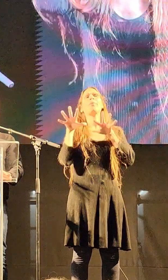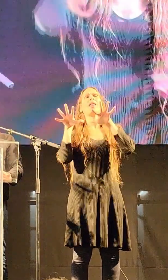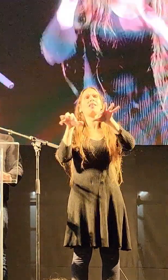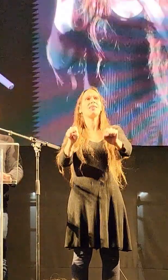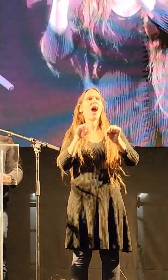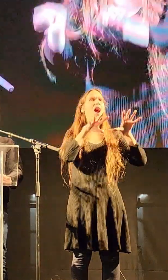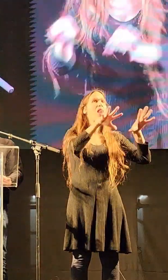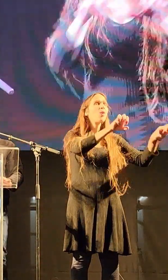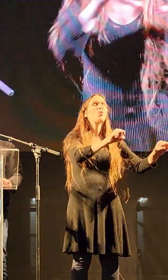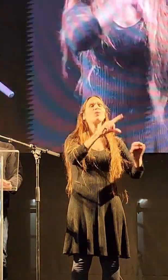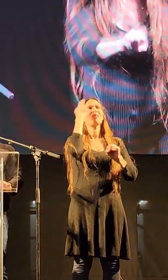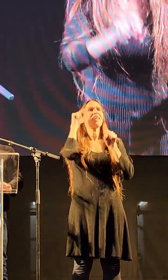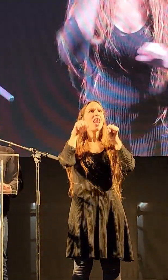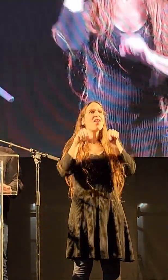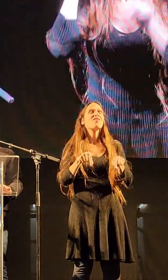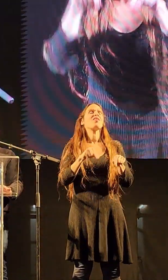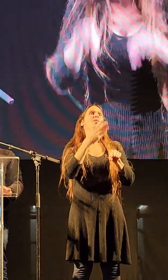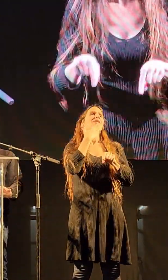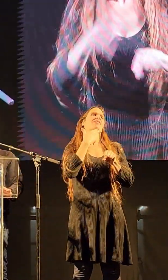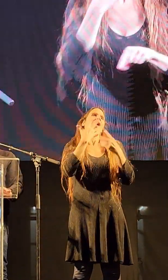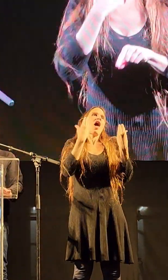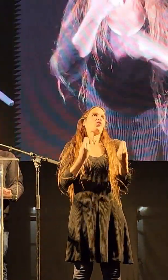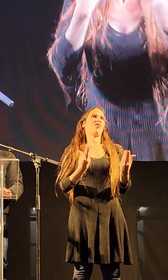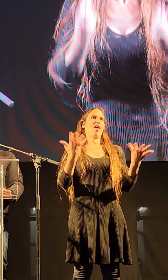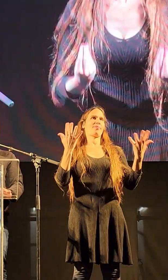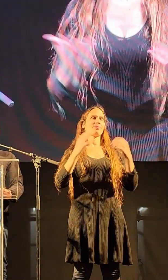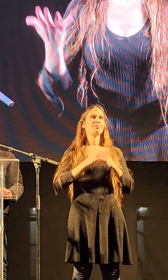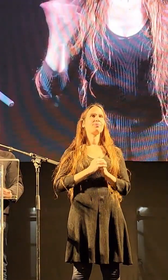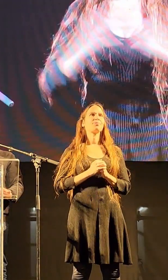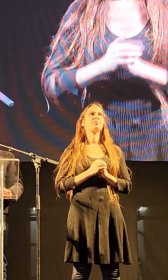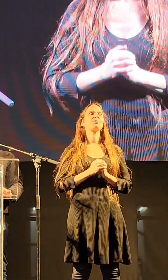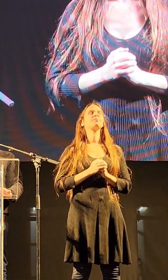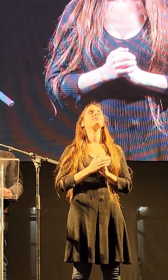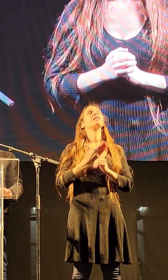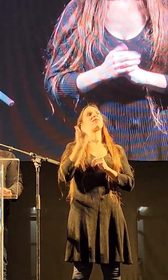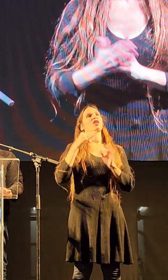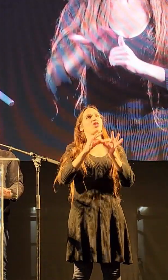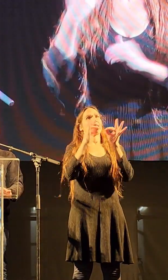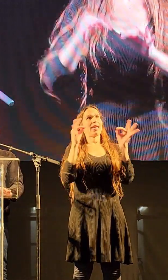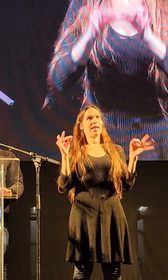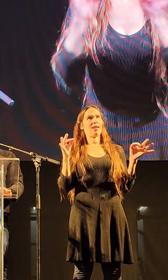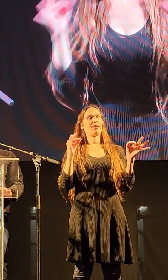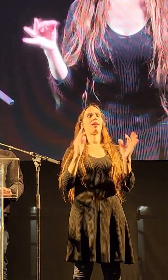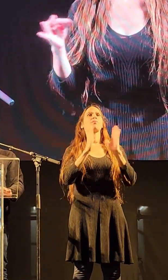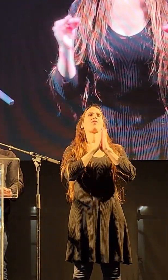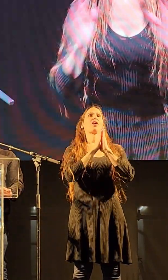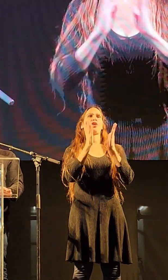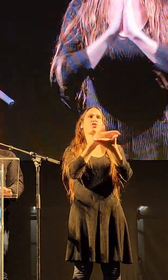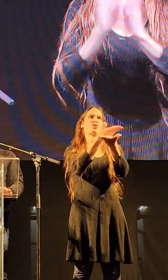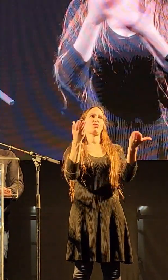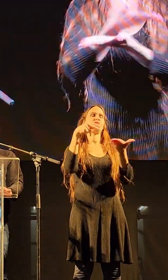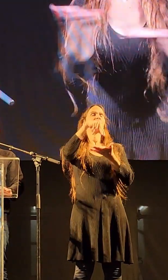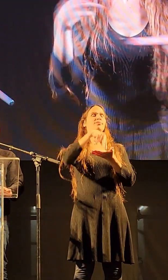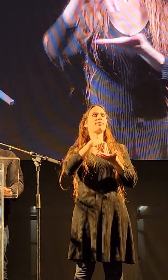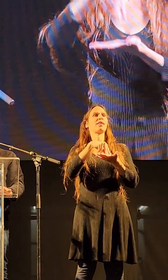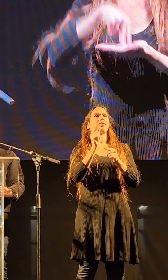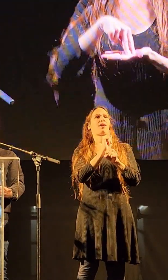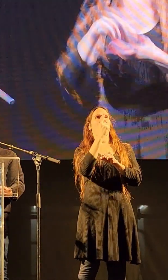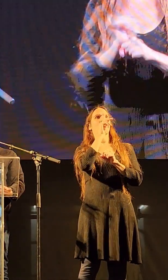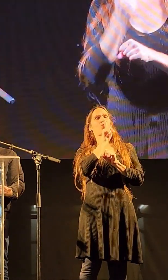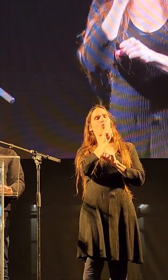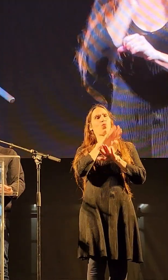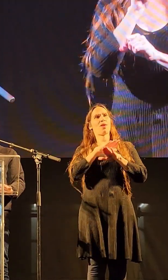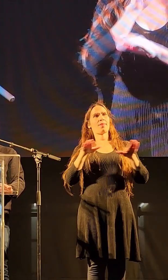מההתנחלות, מתל אביב, מישראל הטובה. לפני שנתחיל, אני מבקש שנעמוד דקה